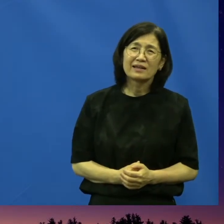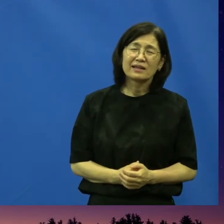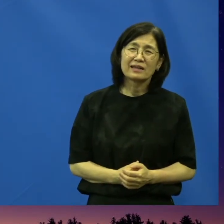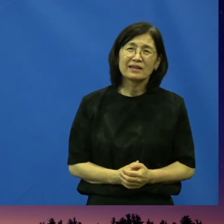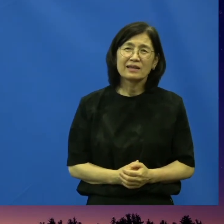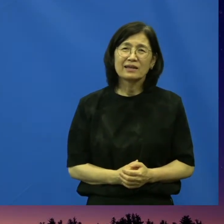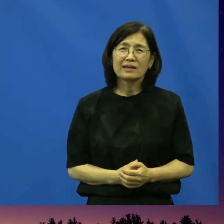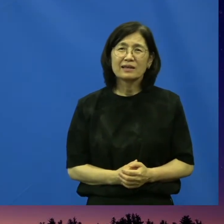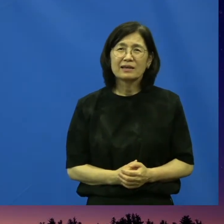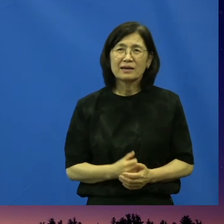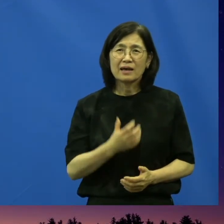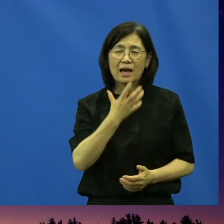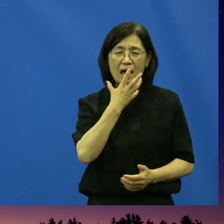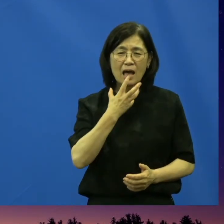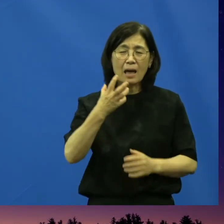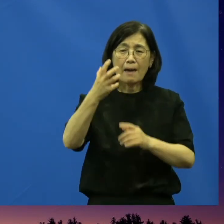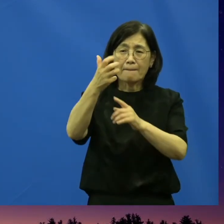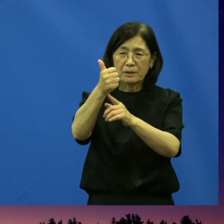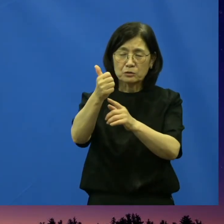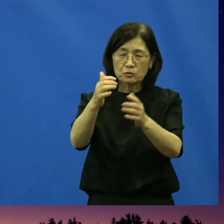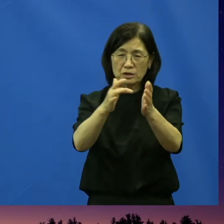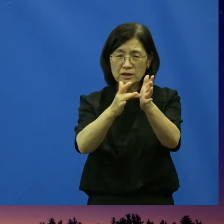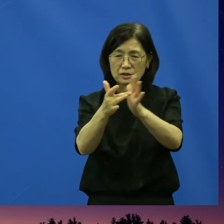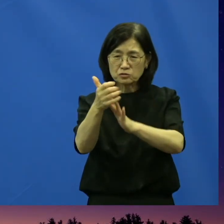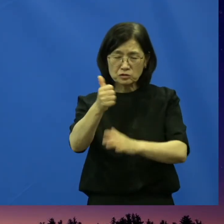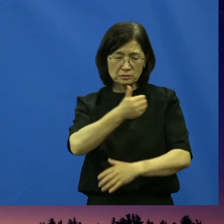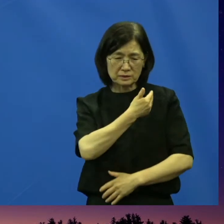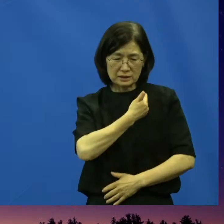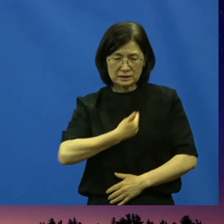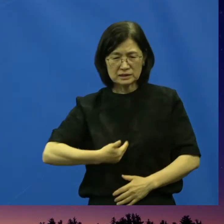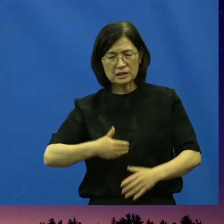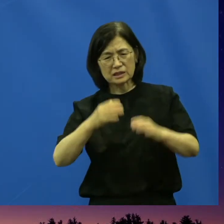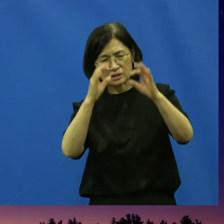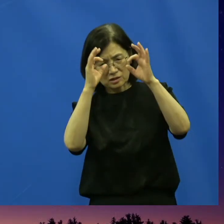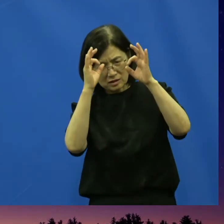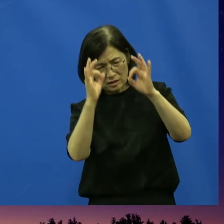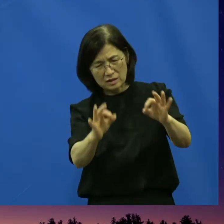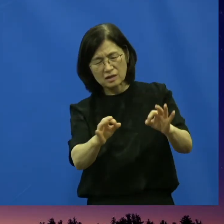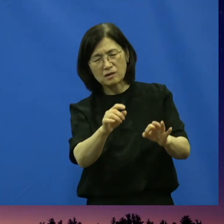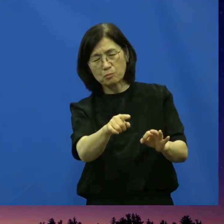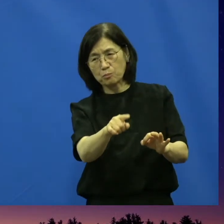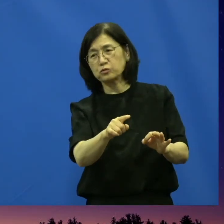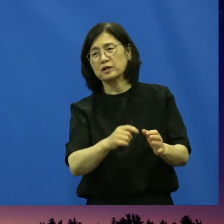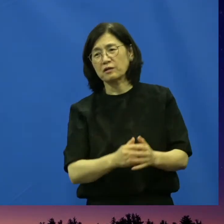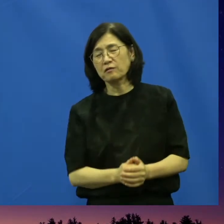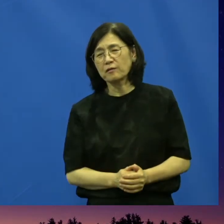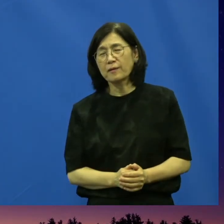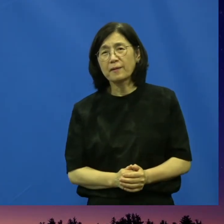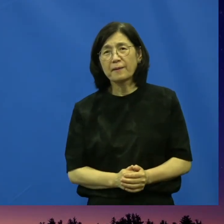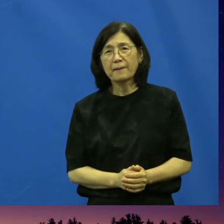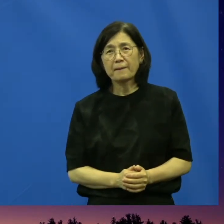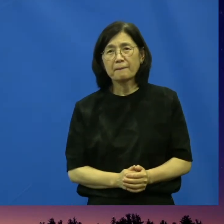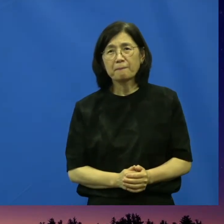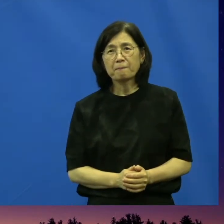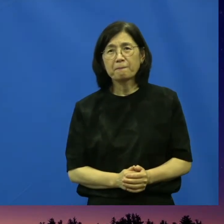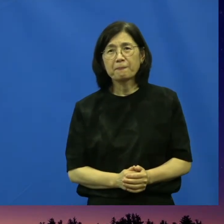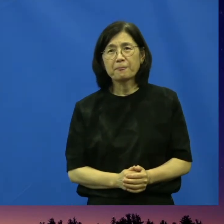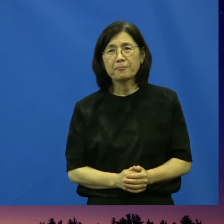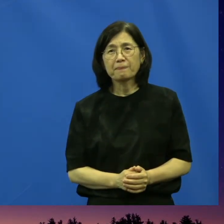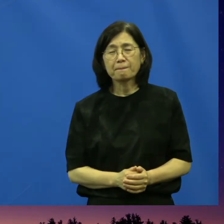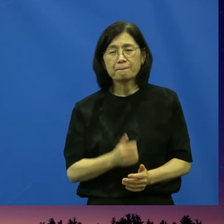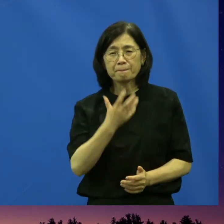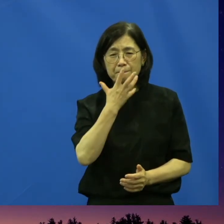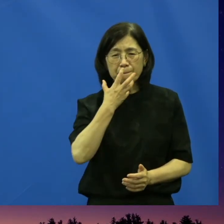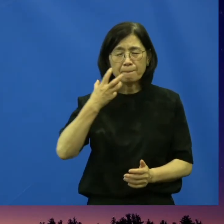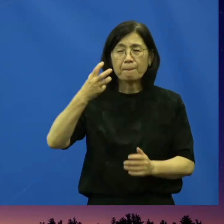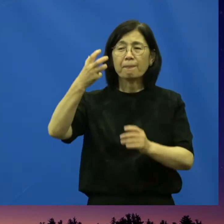여러분, 베드로와 예수님의 제자들을 보십시오. 얼마나 많이 무너지고 벼랑 끝으로 내몰렸습니까? 제자 베드로는